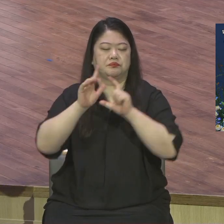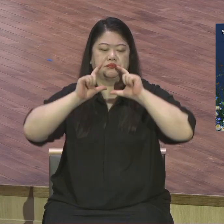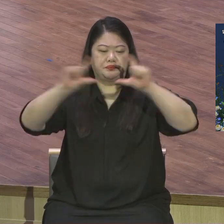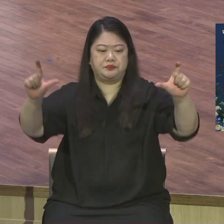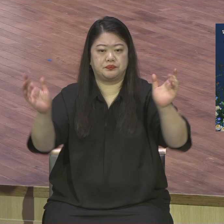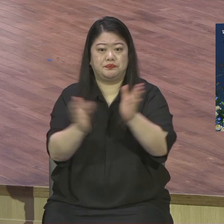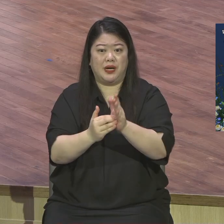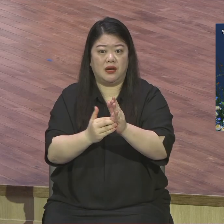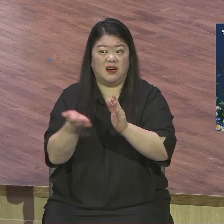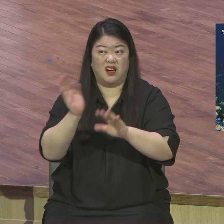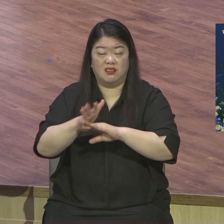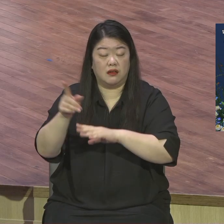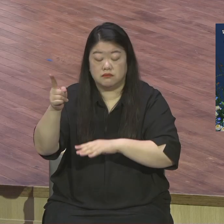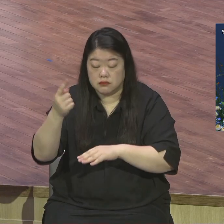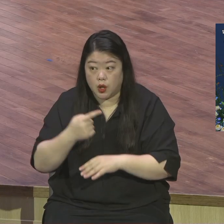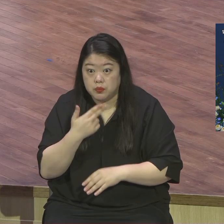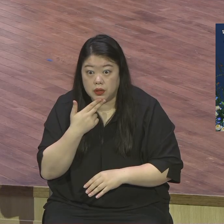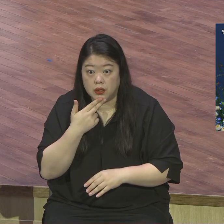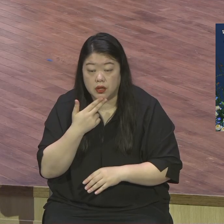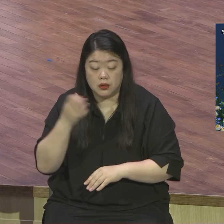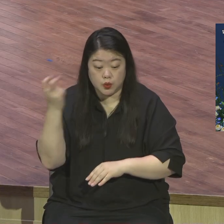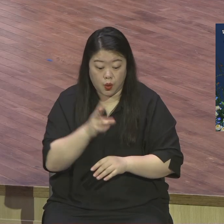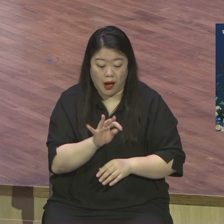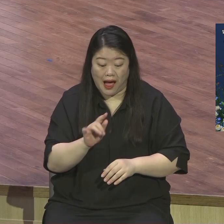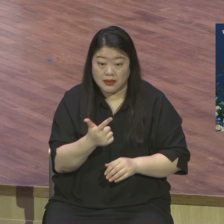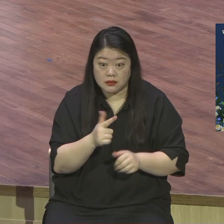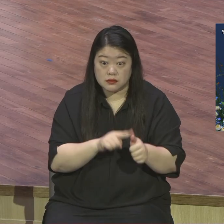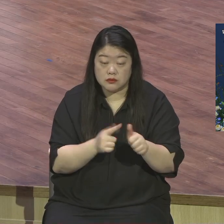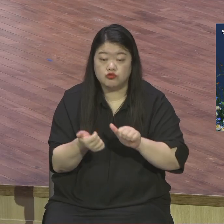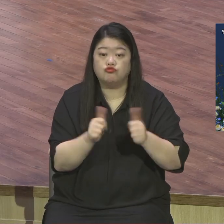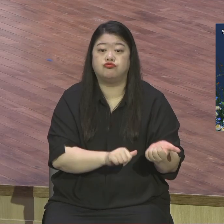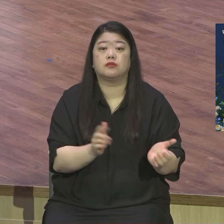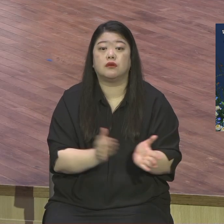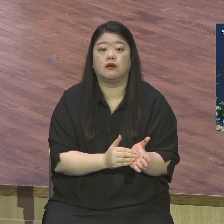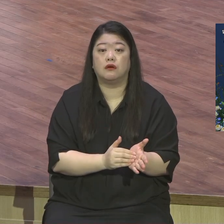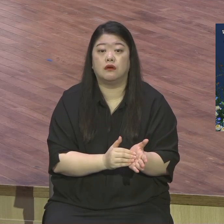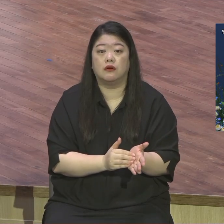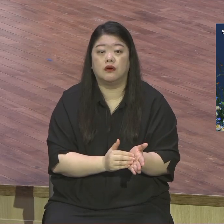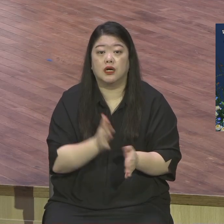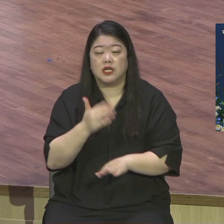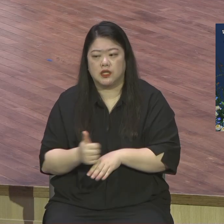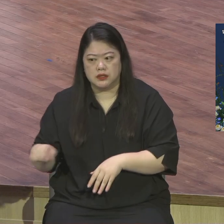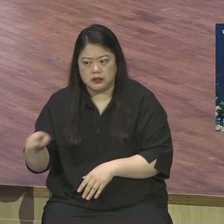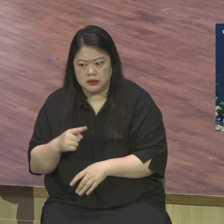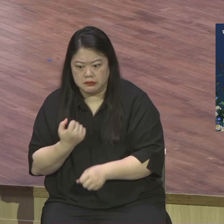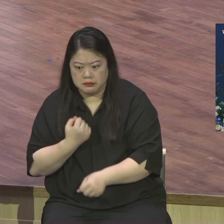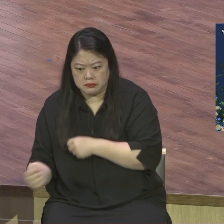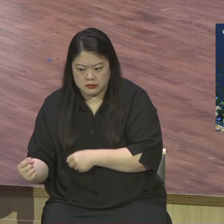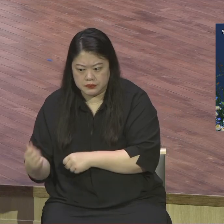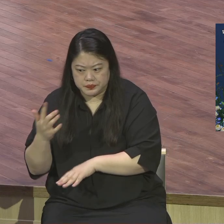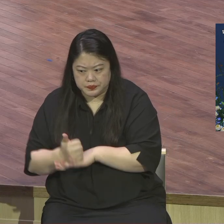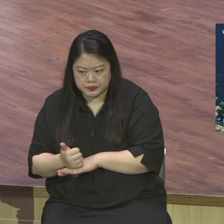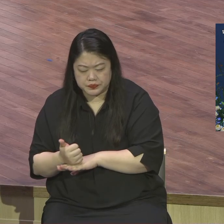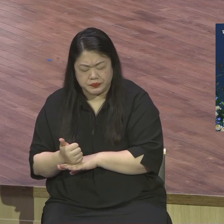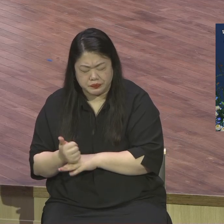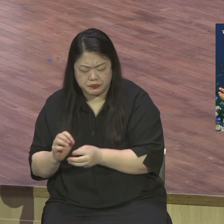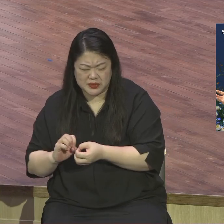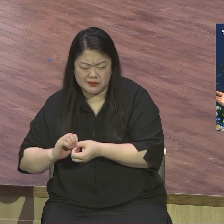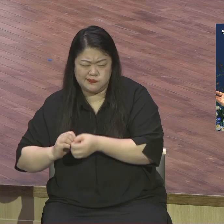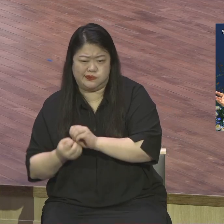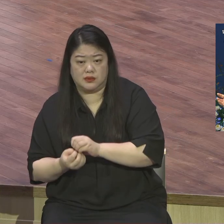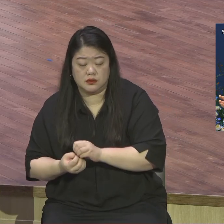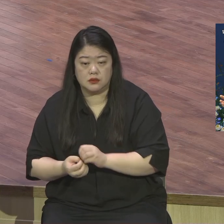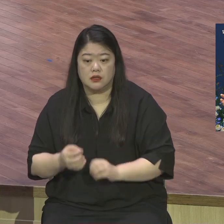가지고 나왔냐 어머니 하나님이란 교회를 만들었어요. 어머니 하나님이란 교회를 만들어가지고 성장이